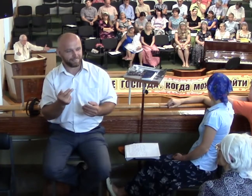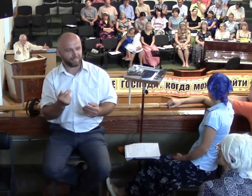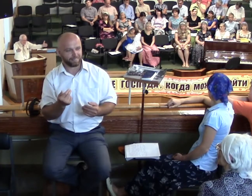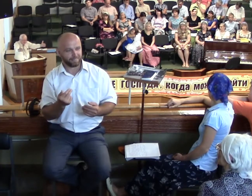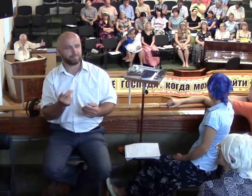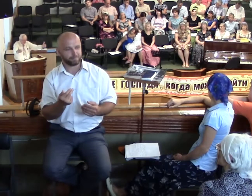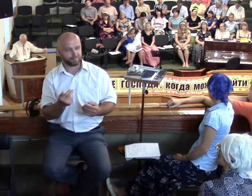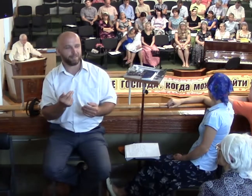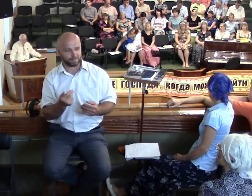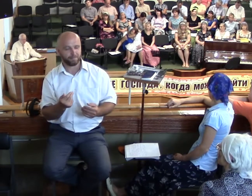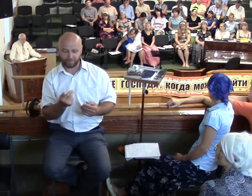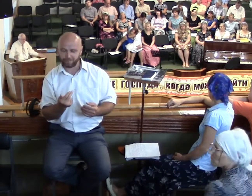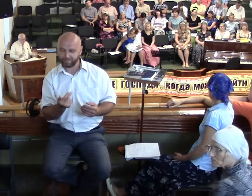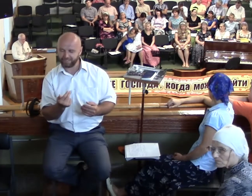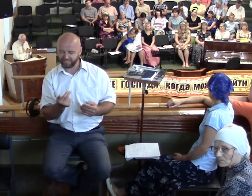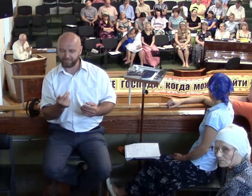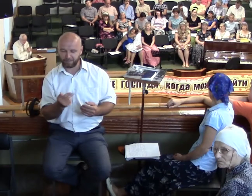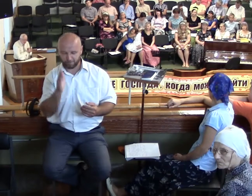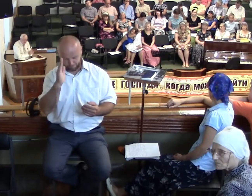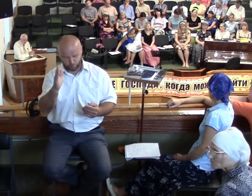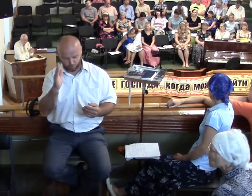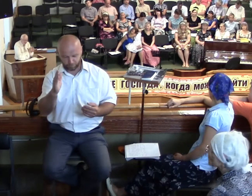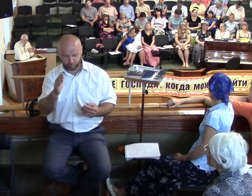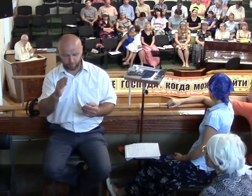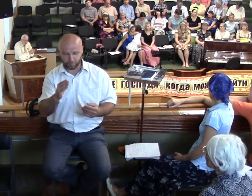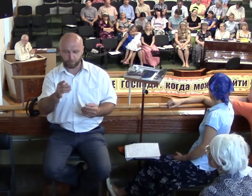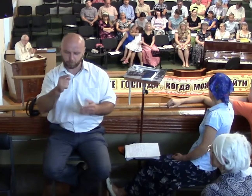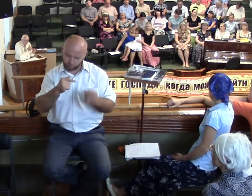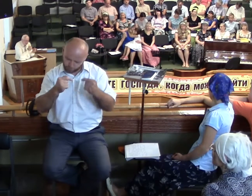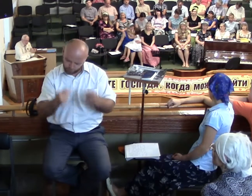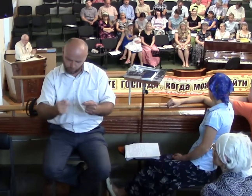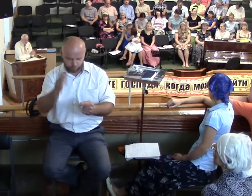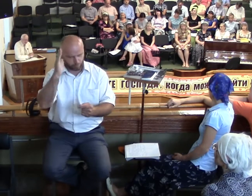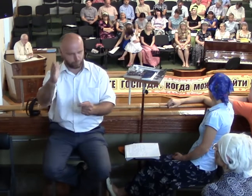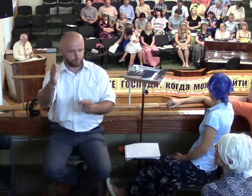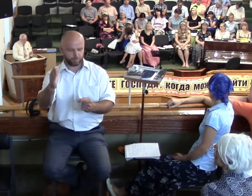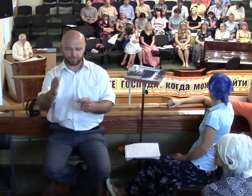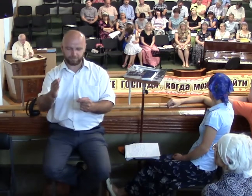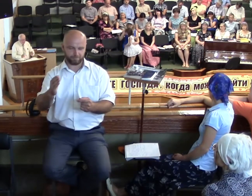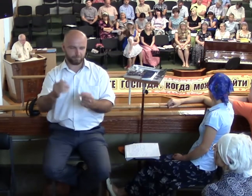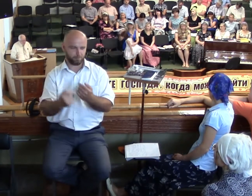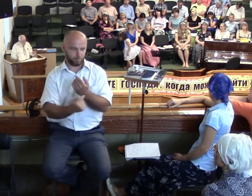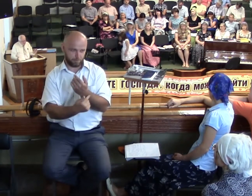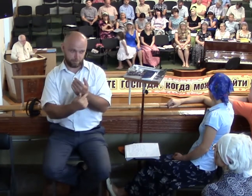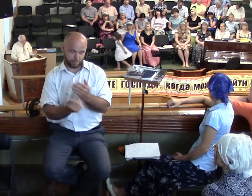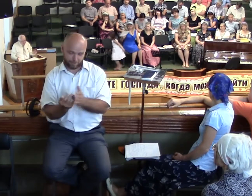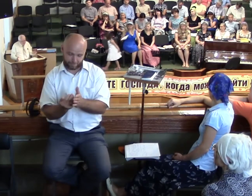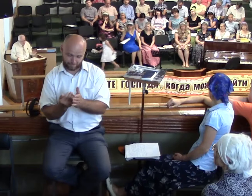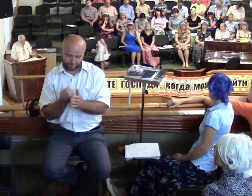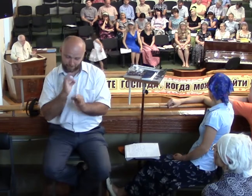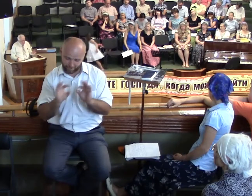чище, чище, чище, да? Если вы начали что-то стирать, то одежда все время чище. Если вы что-то